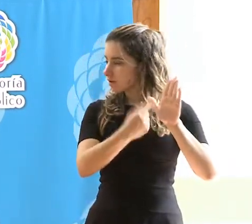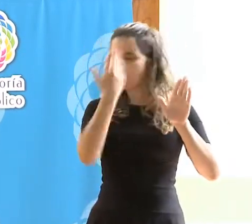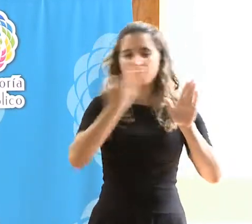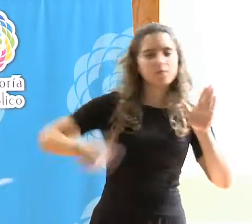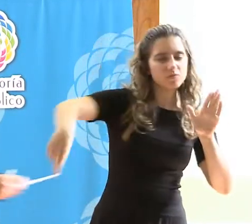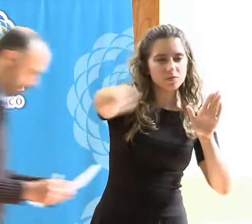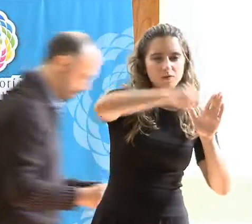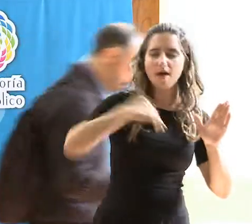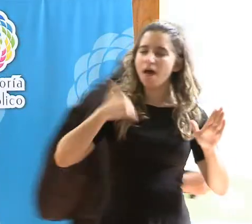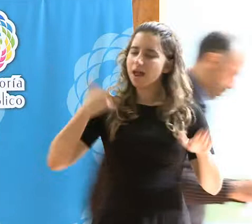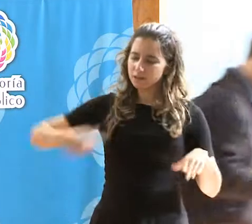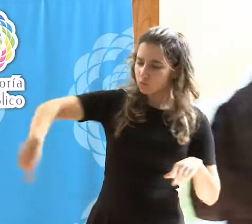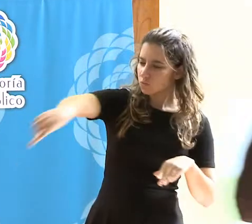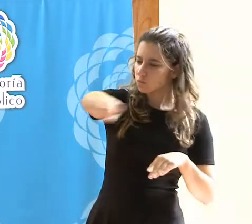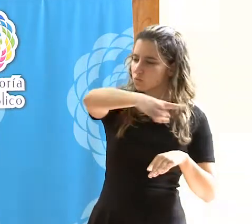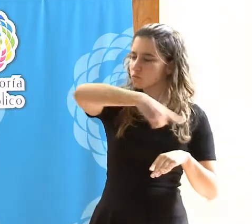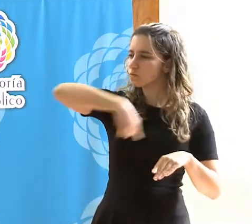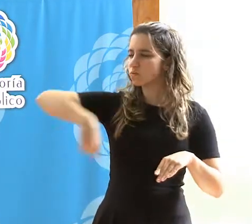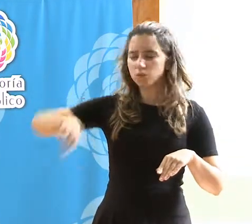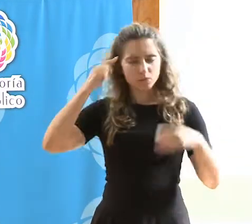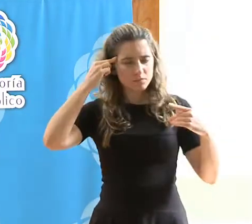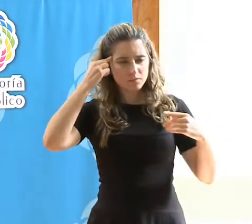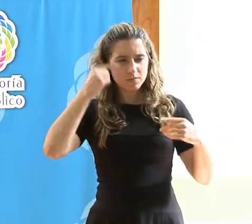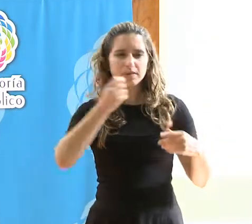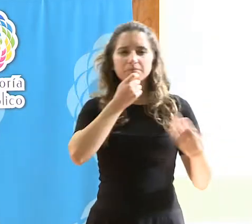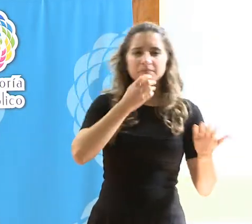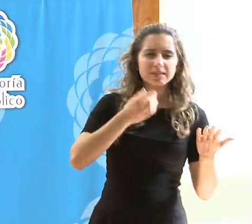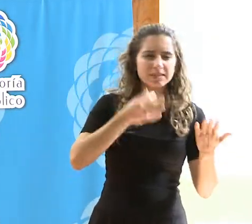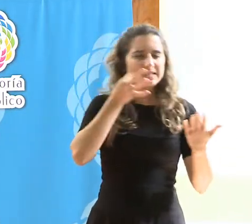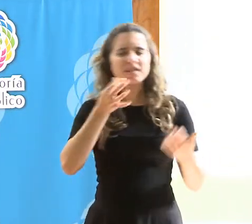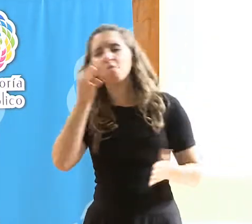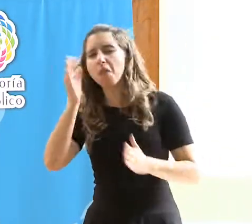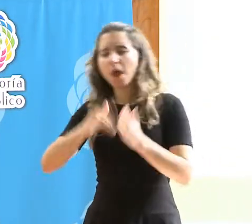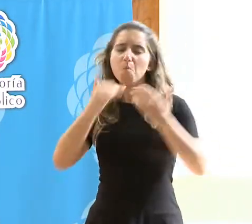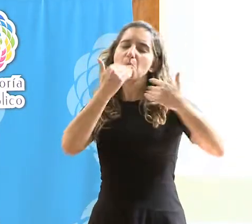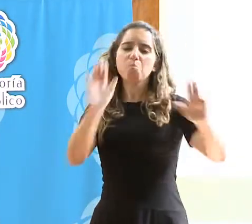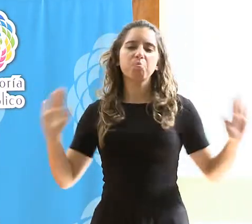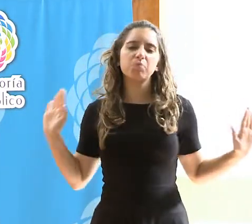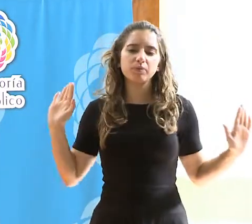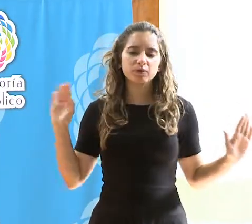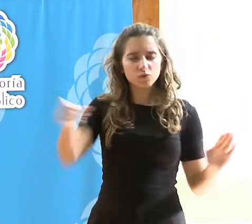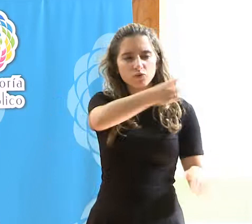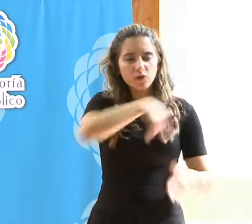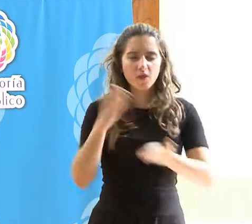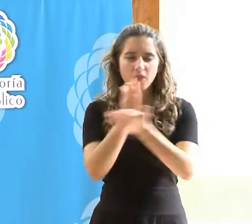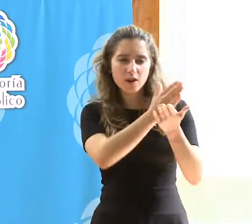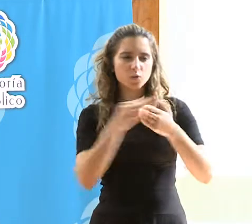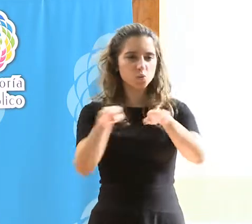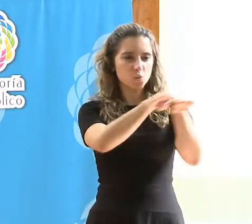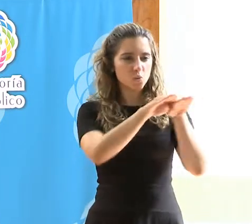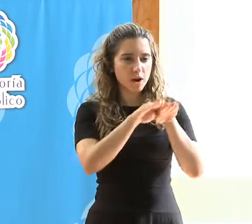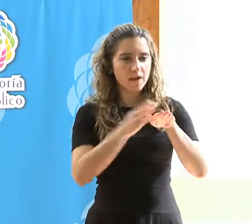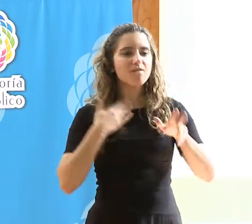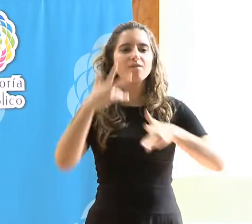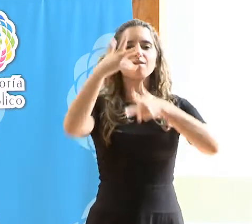los argentinos, sin importar si respondíamos o no a estos estereotipos, tengamos acceso igualitario a la